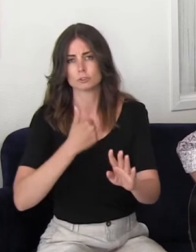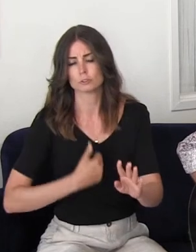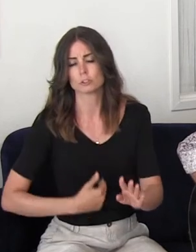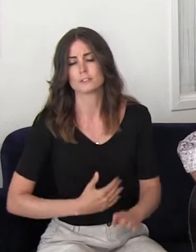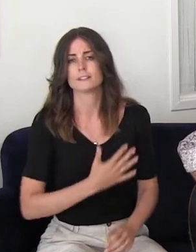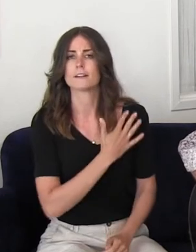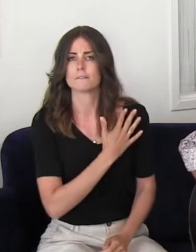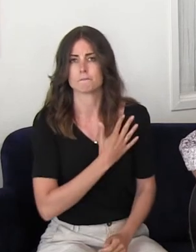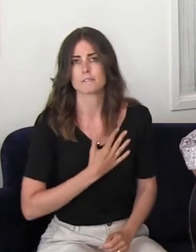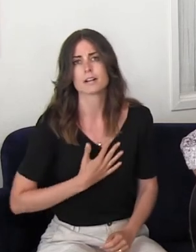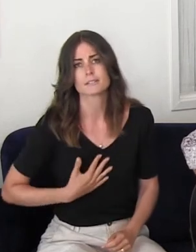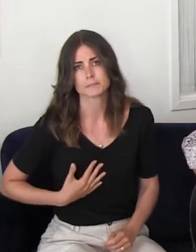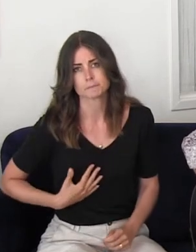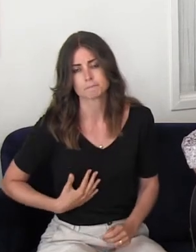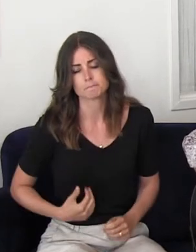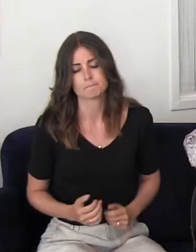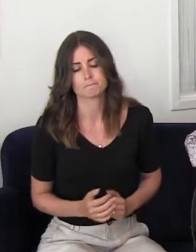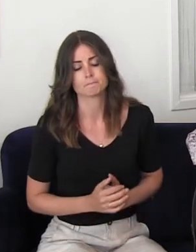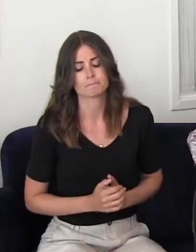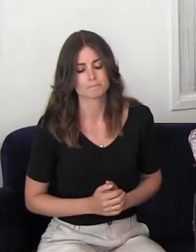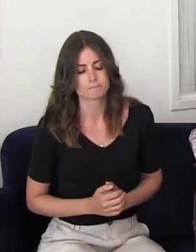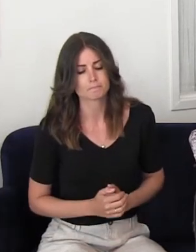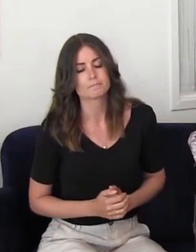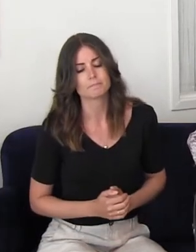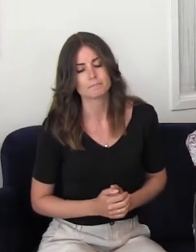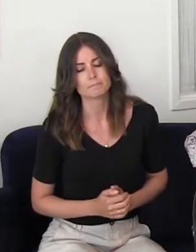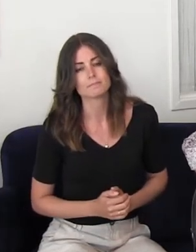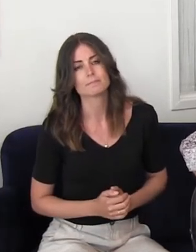till dödens ängel kom.